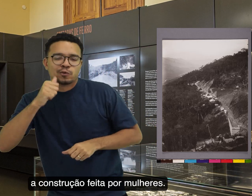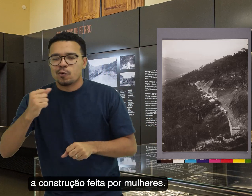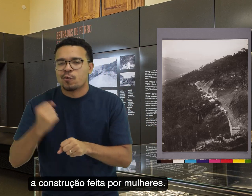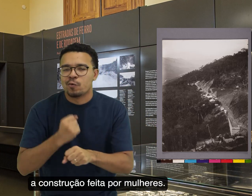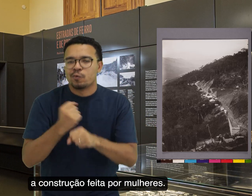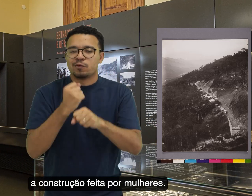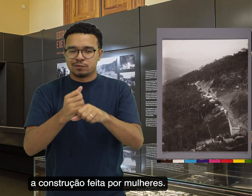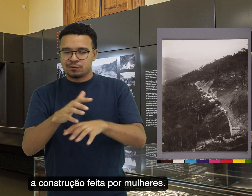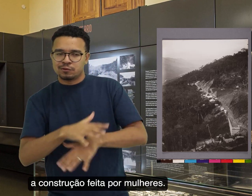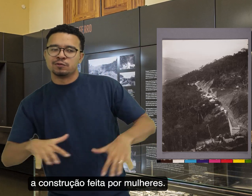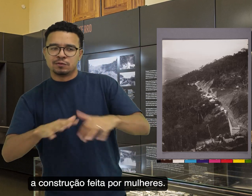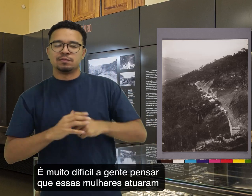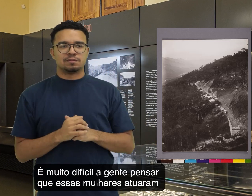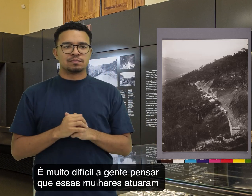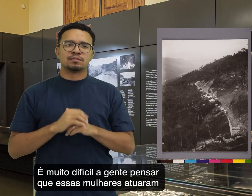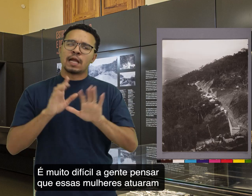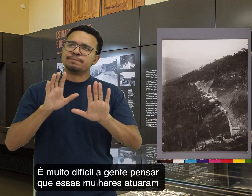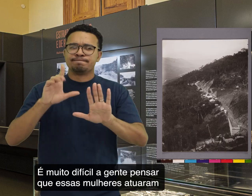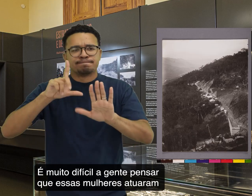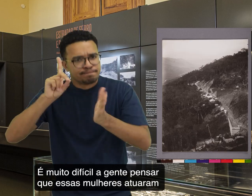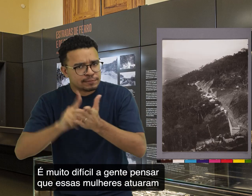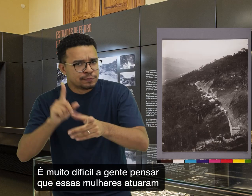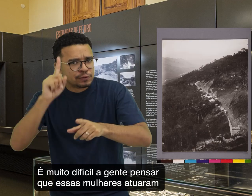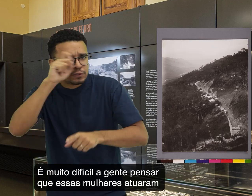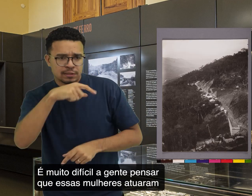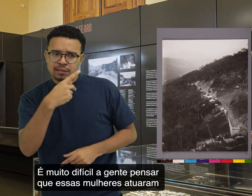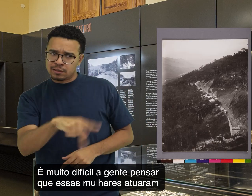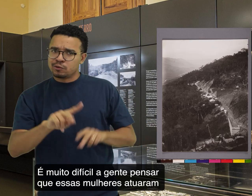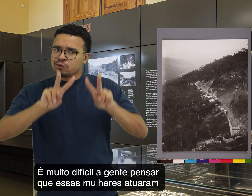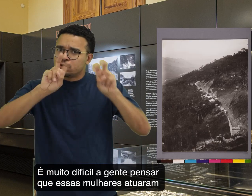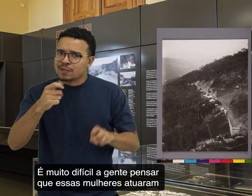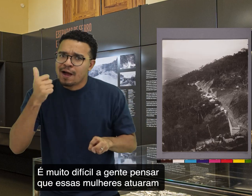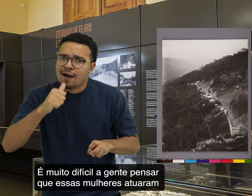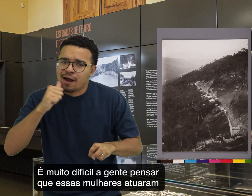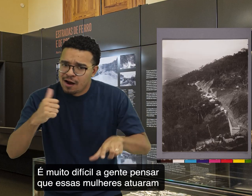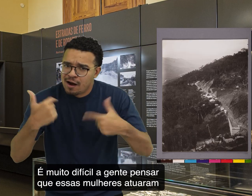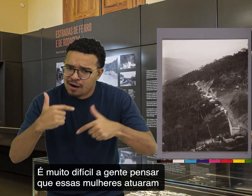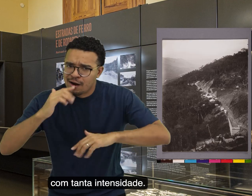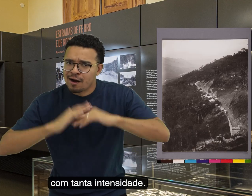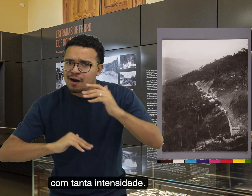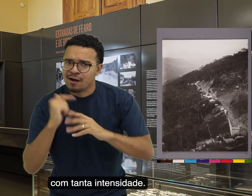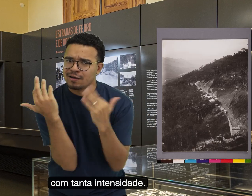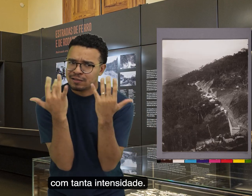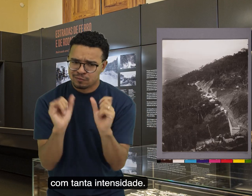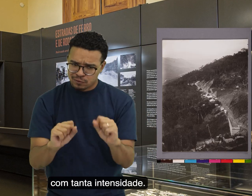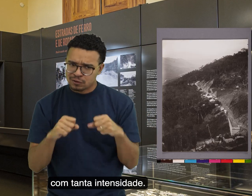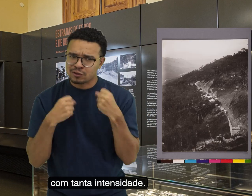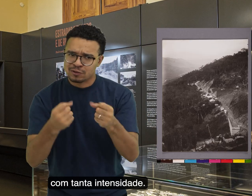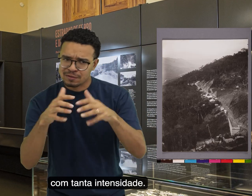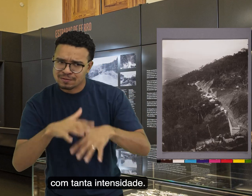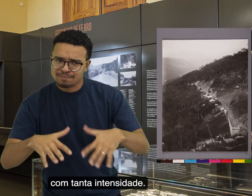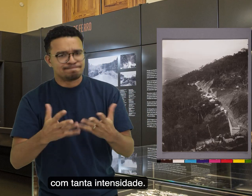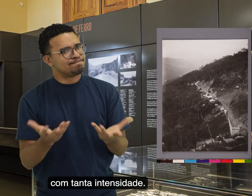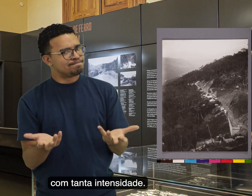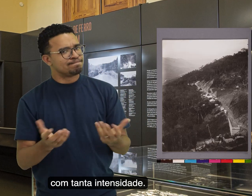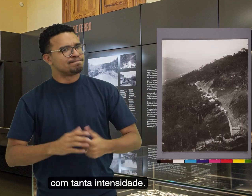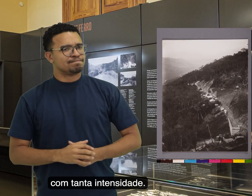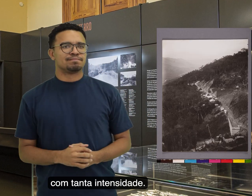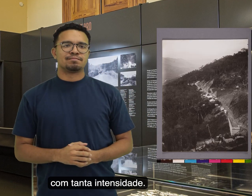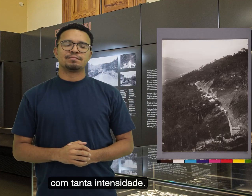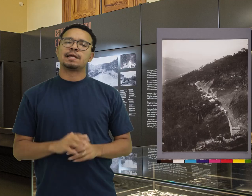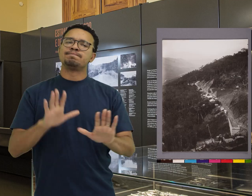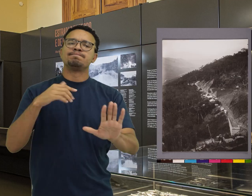exposição, a construção feita por mulheres. É muito difícil a gente pensar que essas mulheres atuaram com